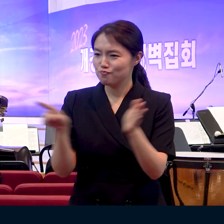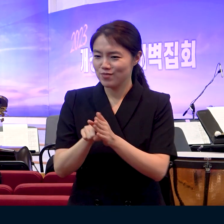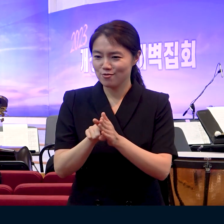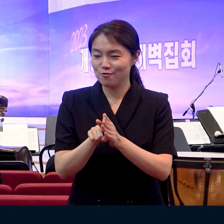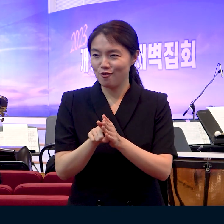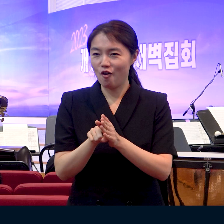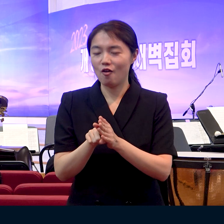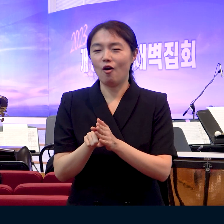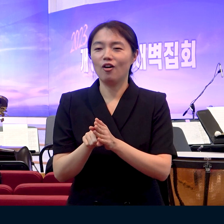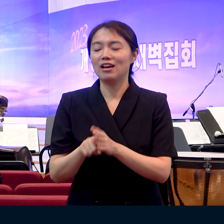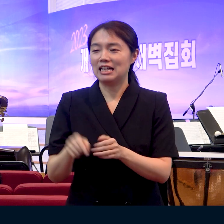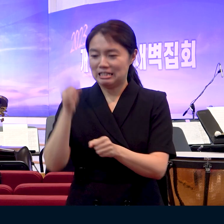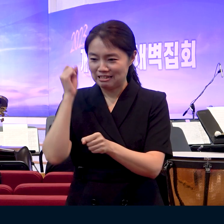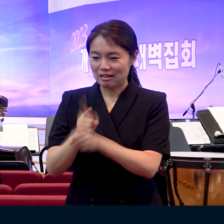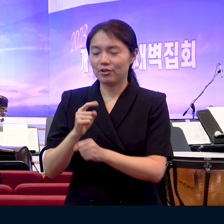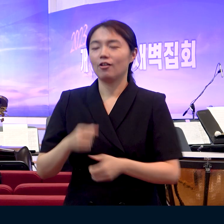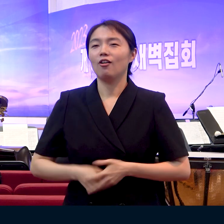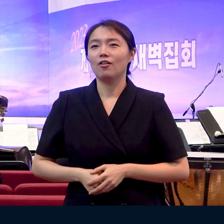말이에요.